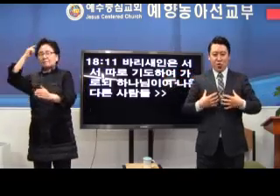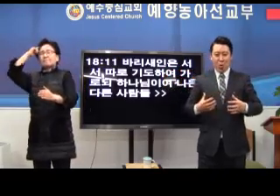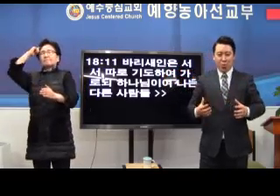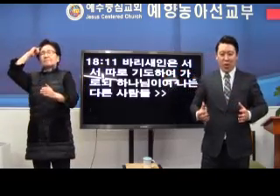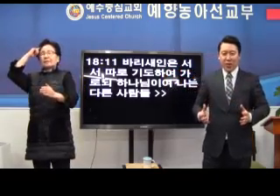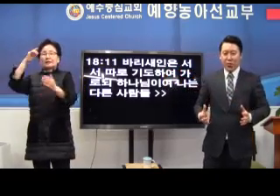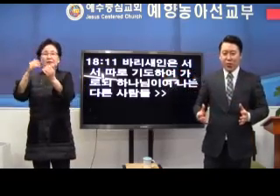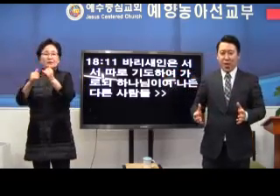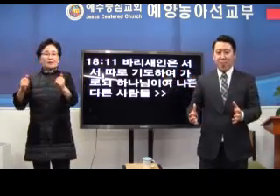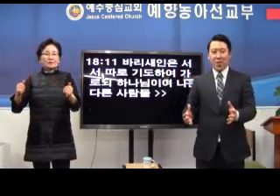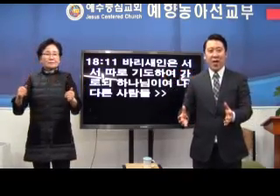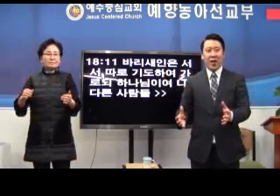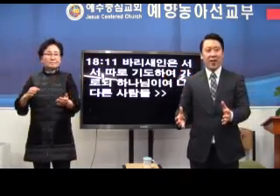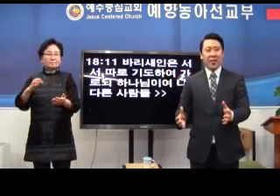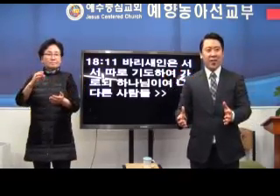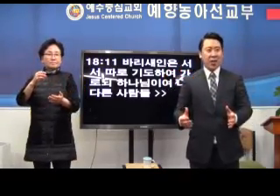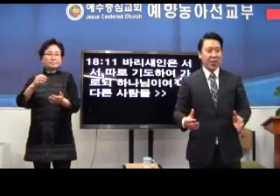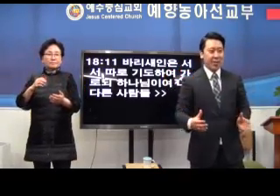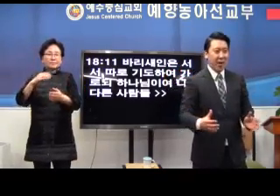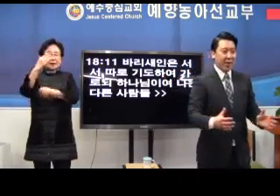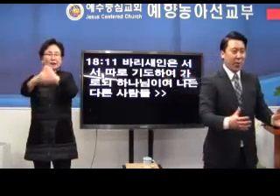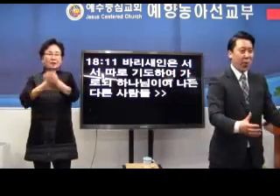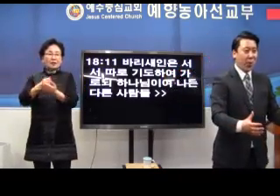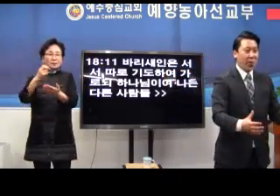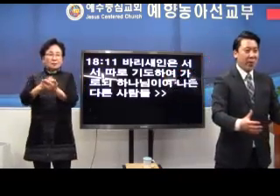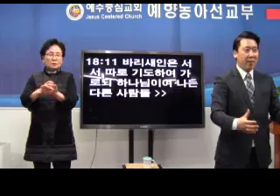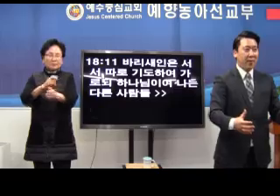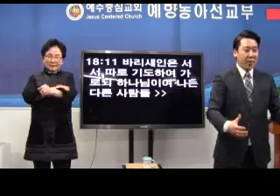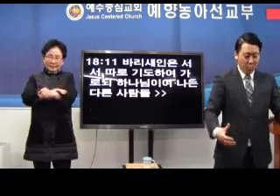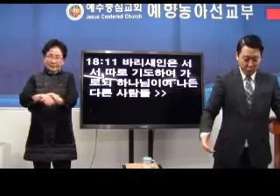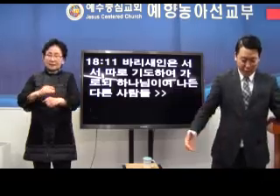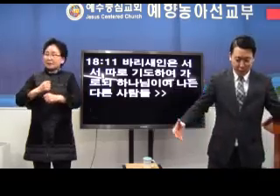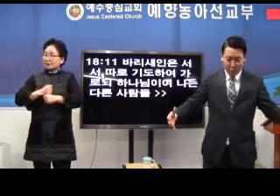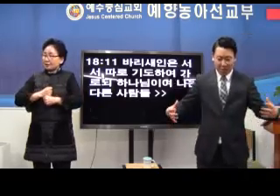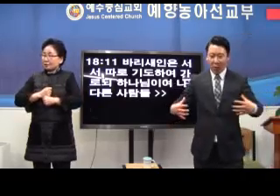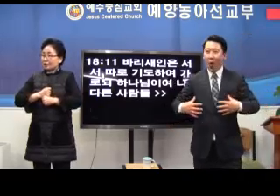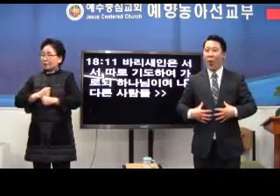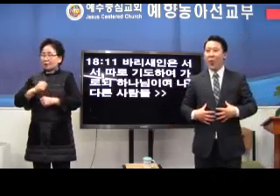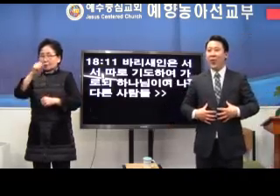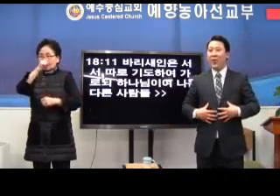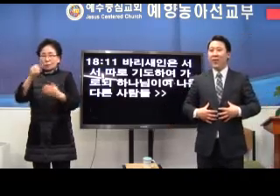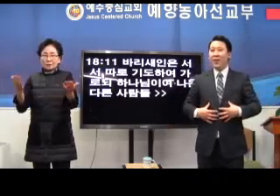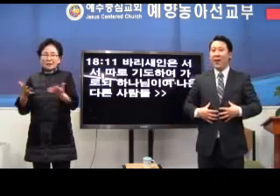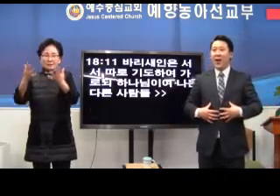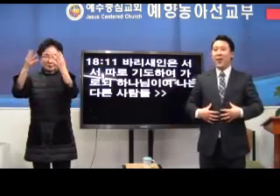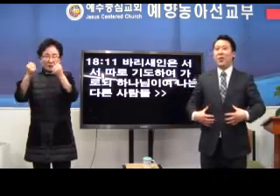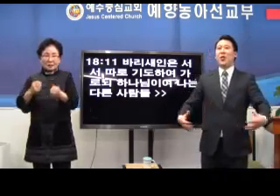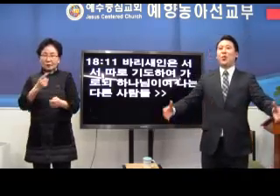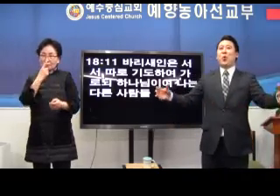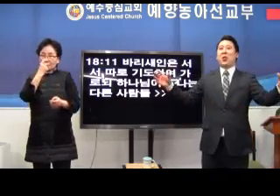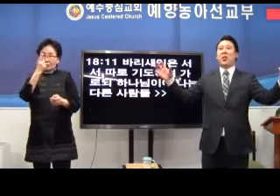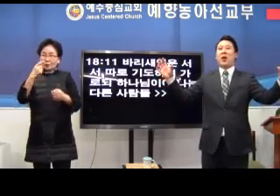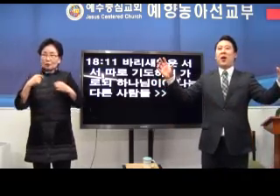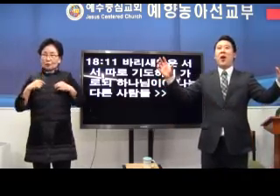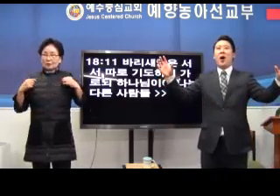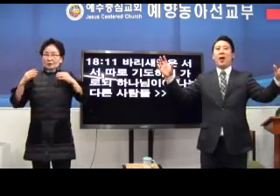율법으로는 아주 위대합니다. 착한 일 많이 하고 멋있는 옷 입고 하나님 날 축복하셨다. 하나님